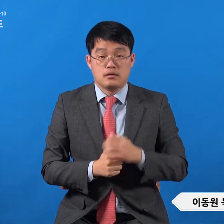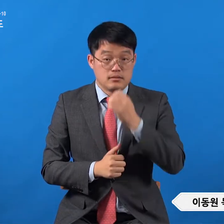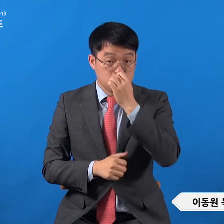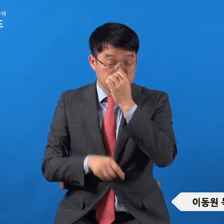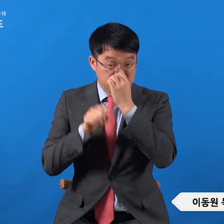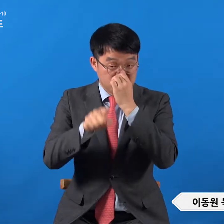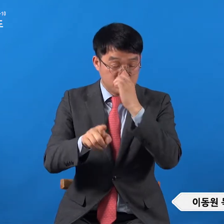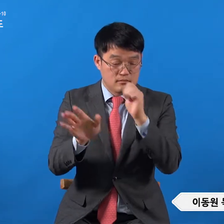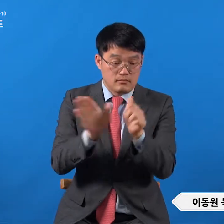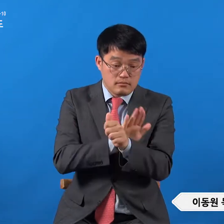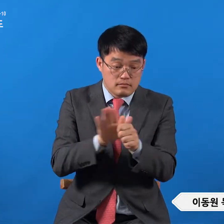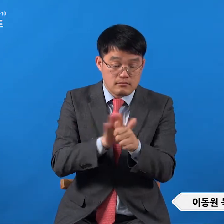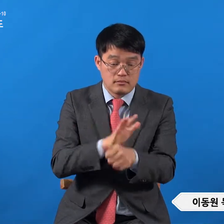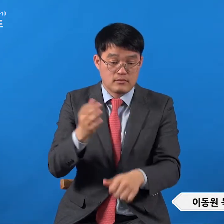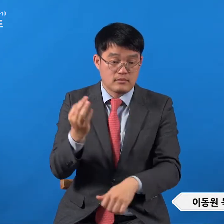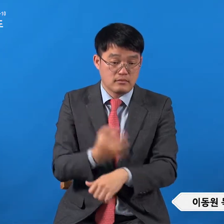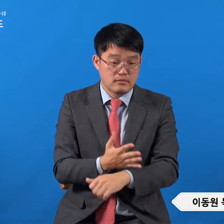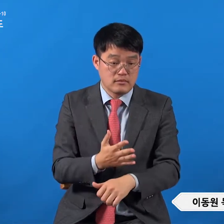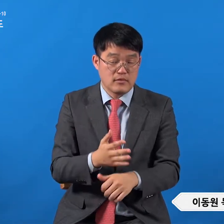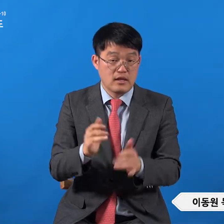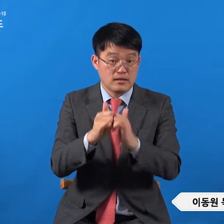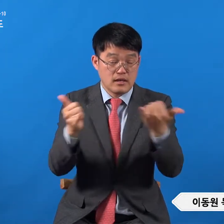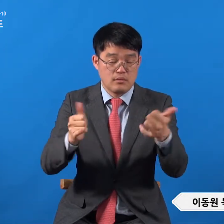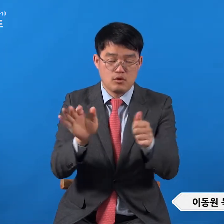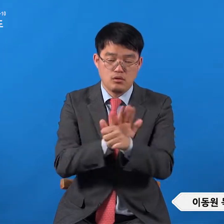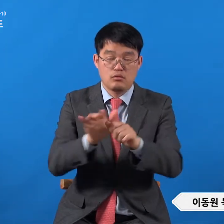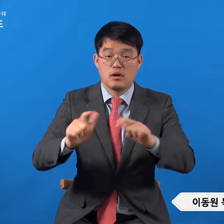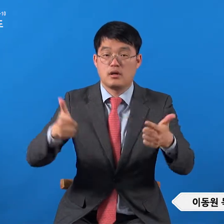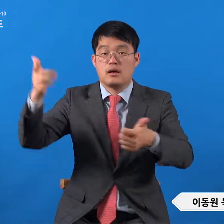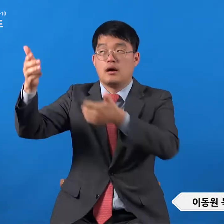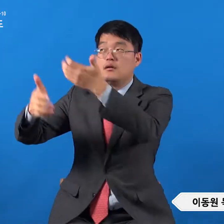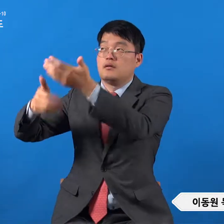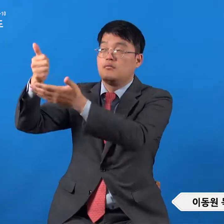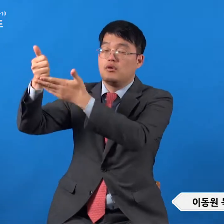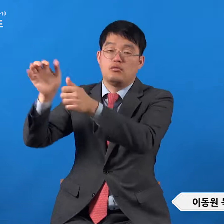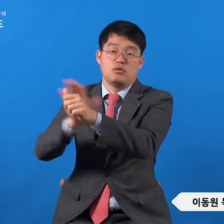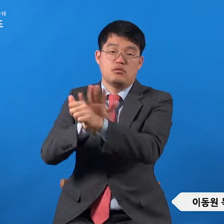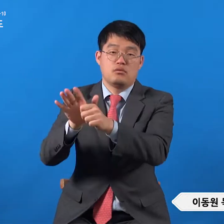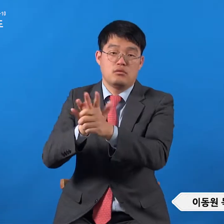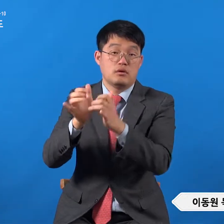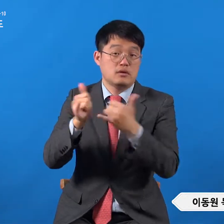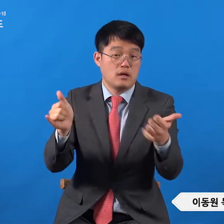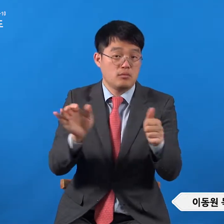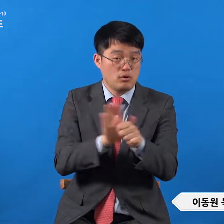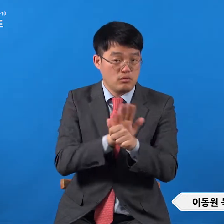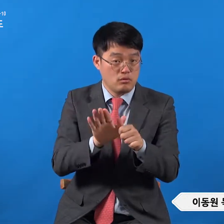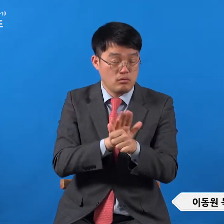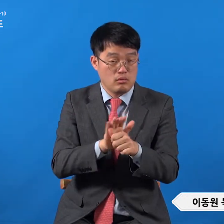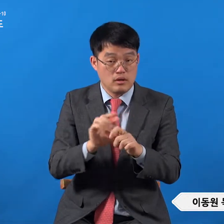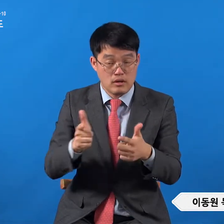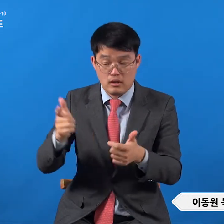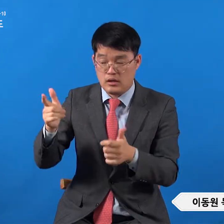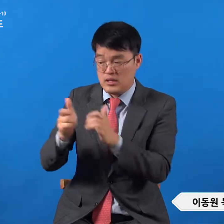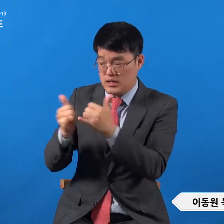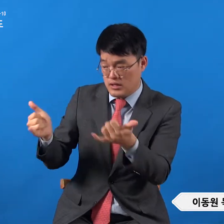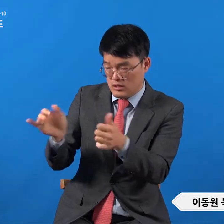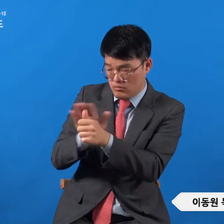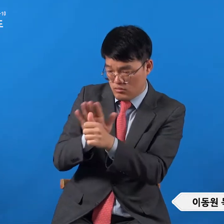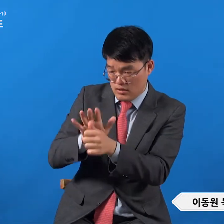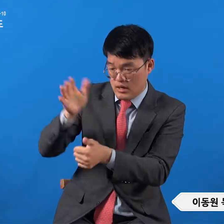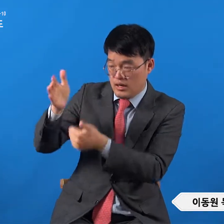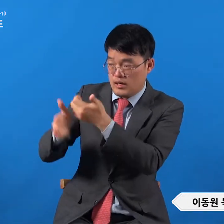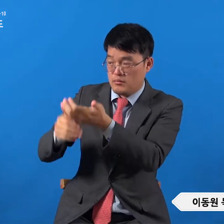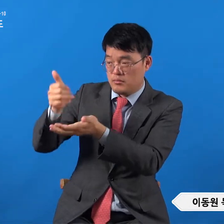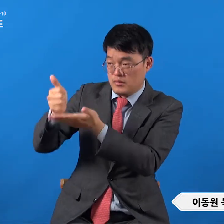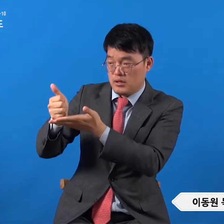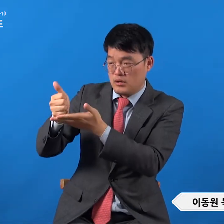근데 그 위로는 단순한 사람의 위로가 아니라 하나님의 위로입니다. 사람의 위로도 위로가 되겠지만 인간의